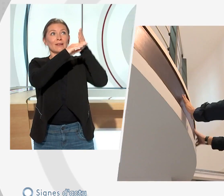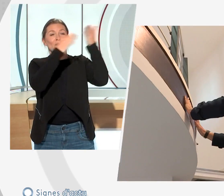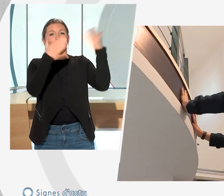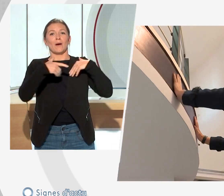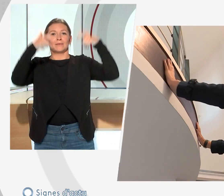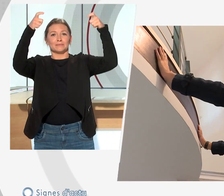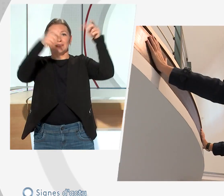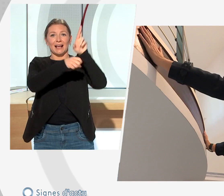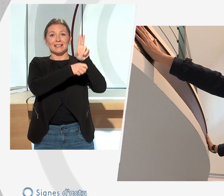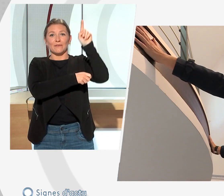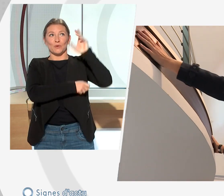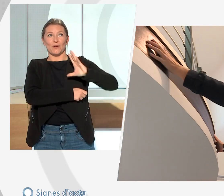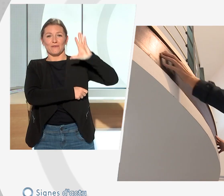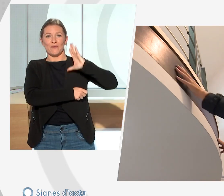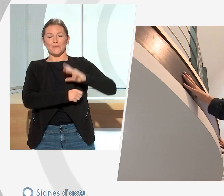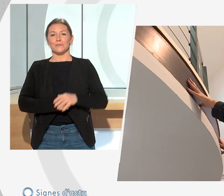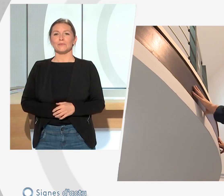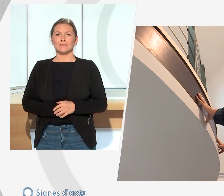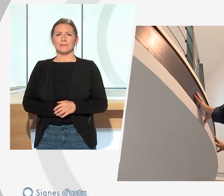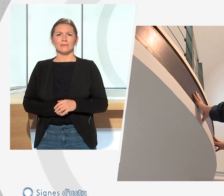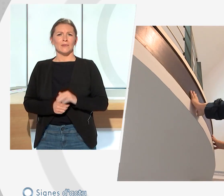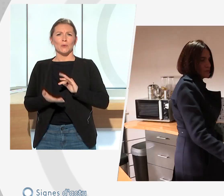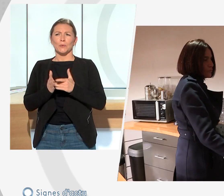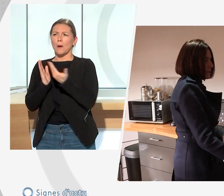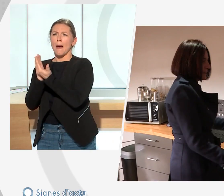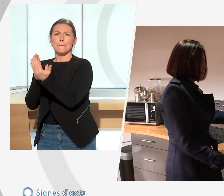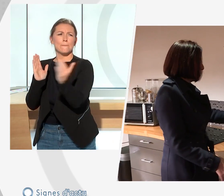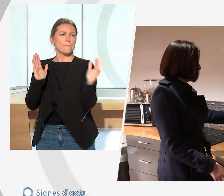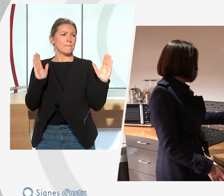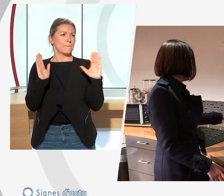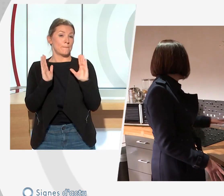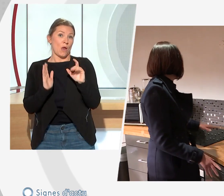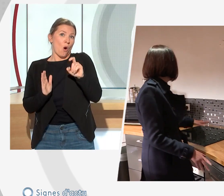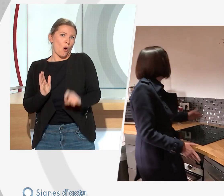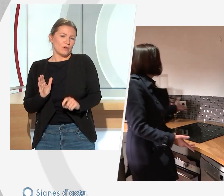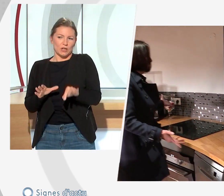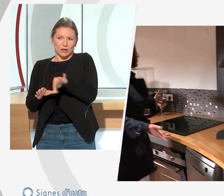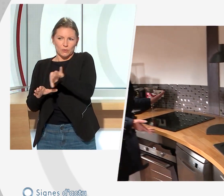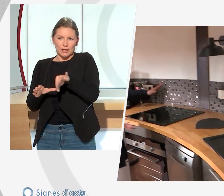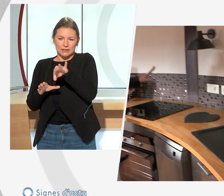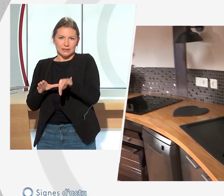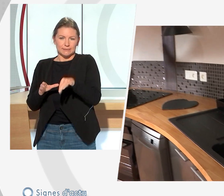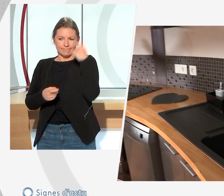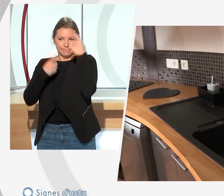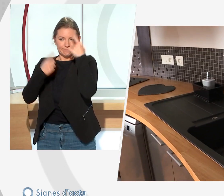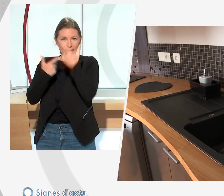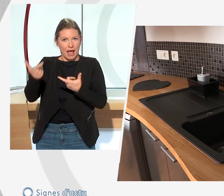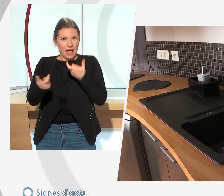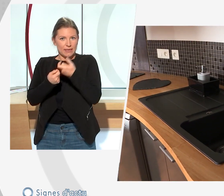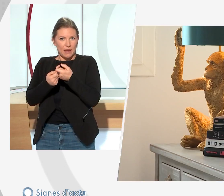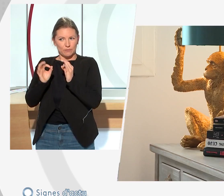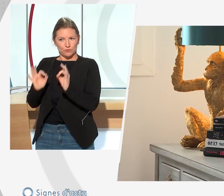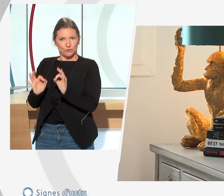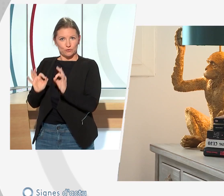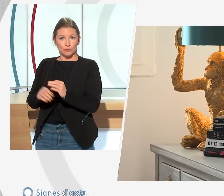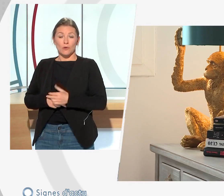d'eau. Un intérieur tout en rondeur. Alors pour la cuisine, il a fallu concevoir du sur-mesure. Pour le reste du